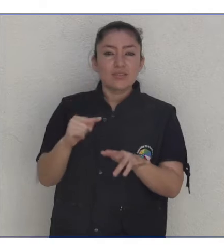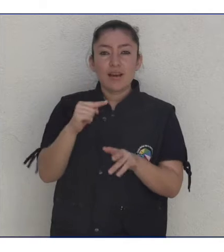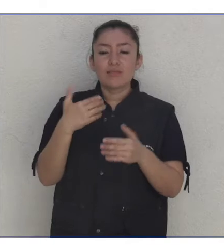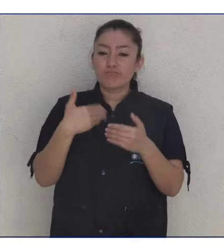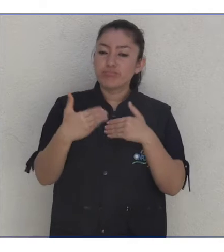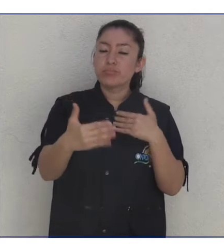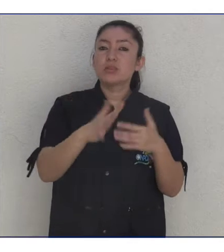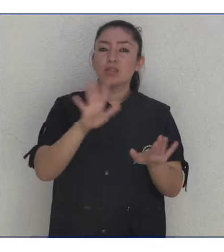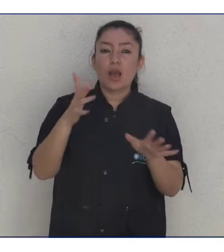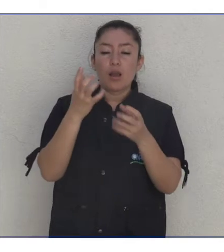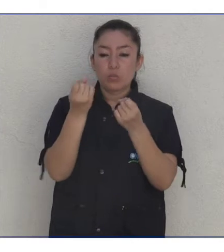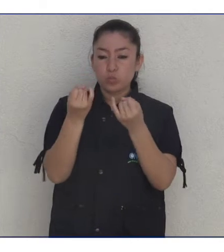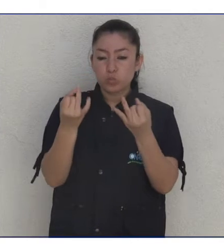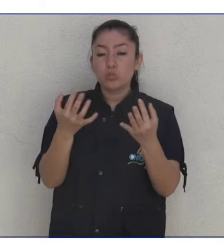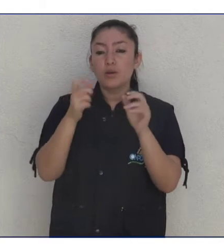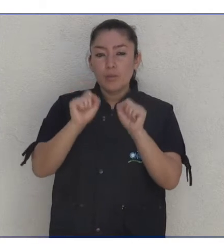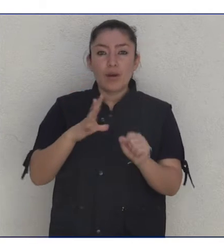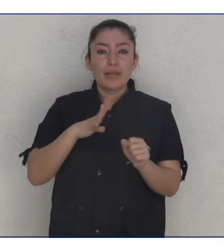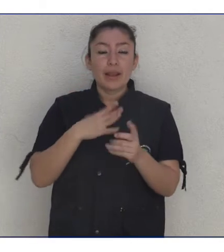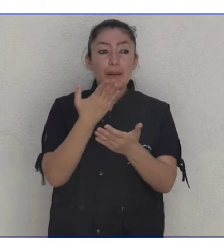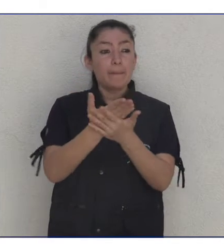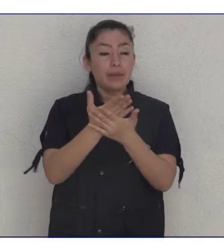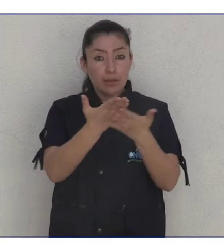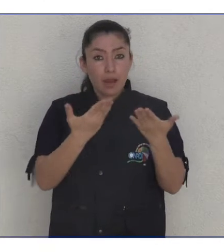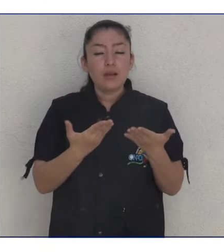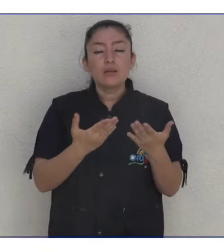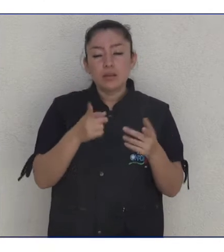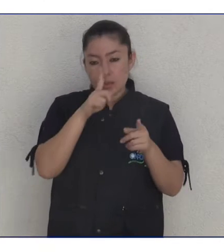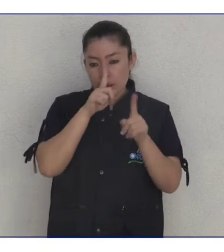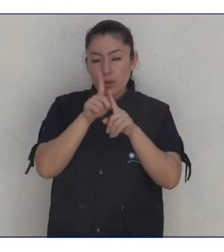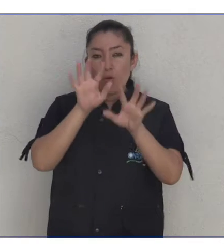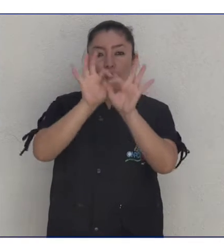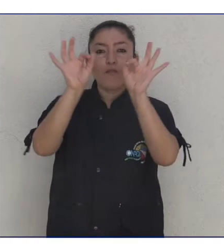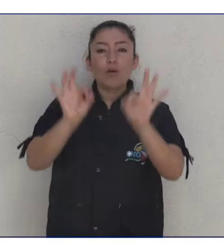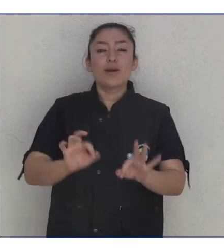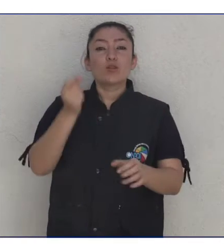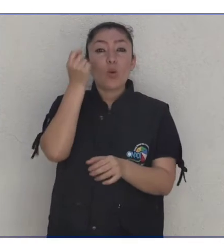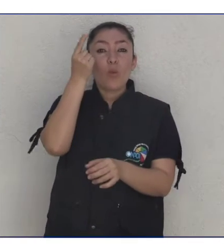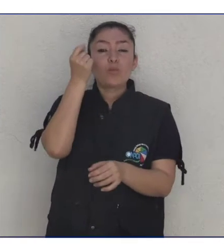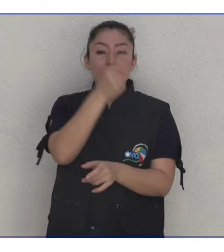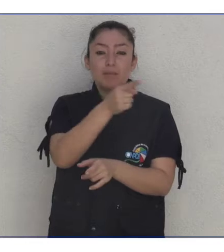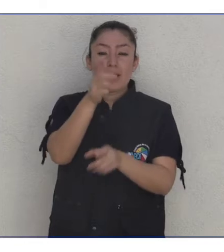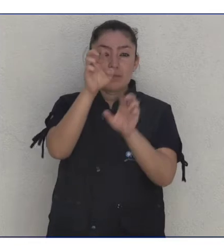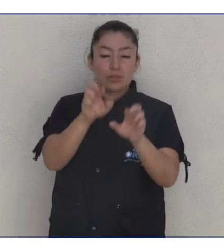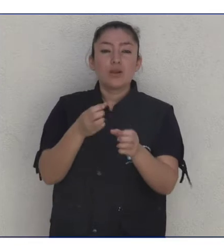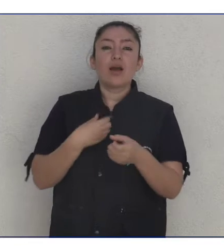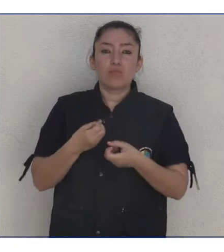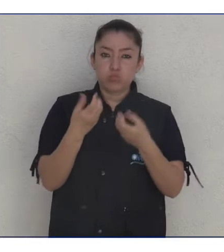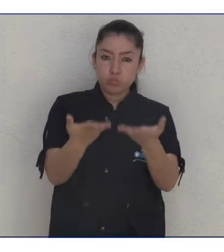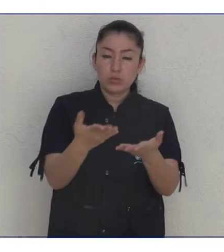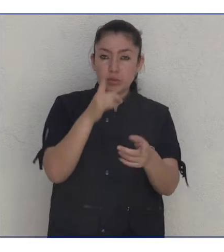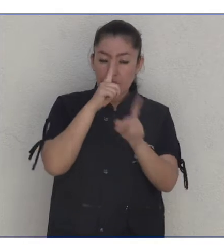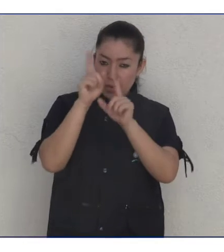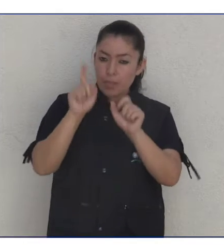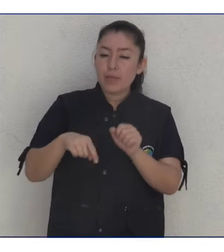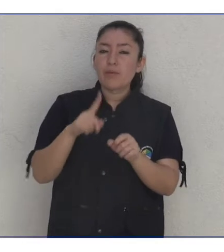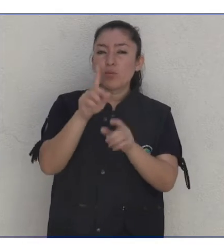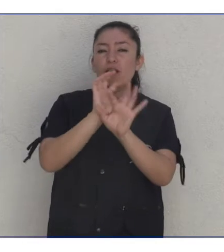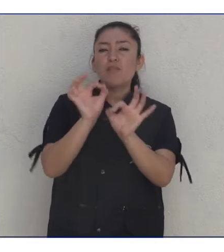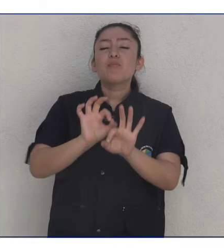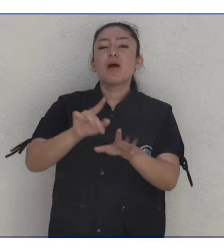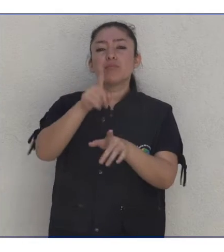siguientes contados a partir de la presentación de la solicitud, en formato comprensible para el solicitante, o bien de la misma forma